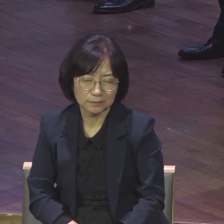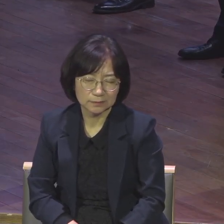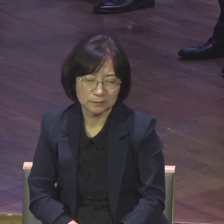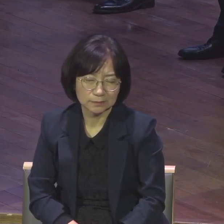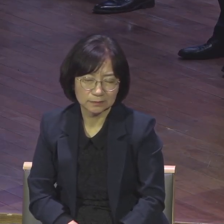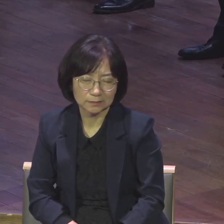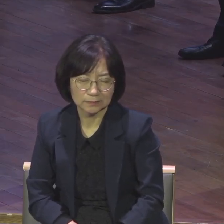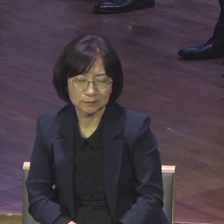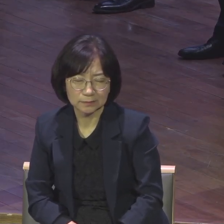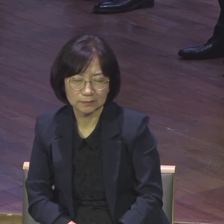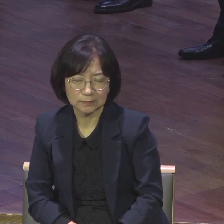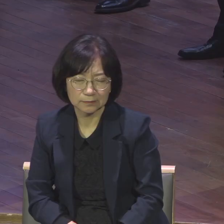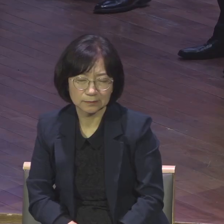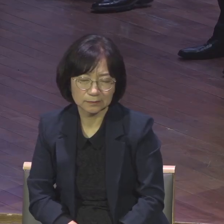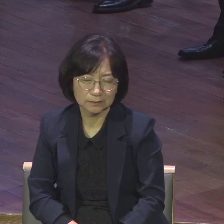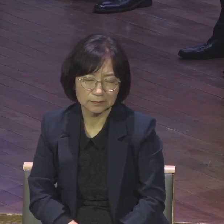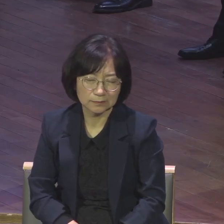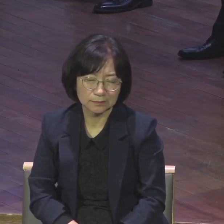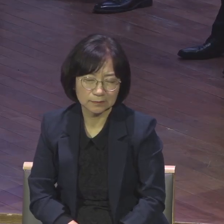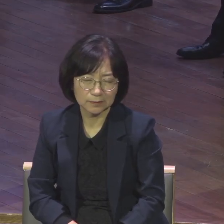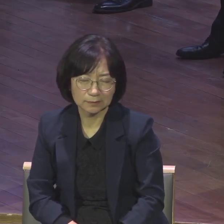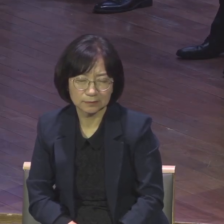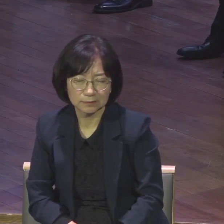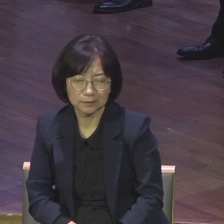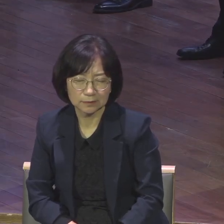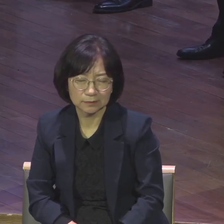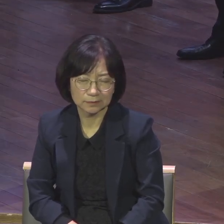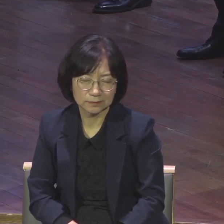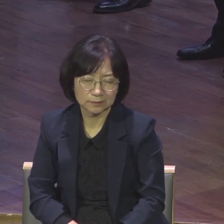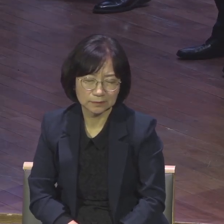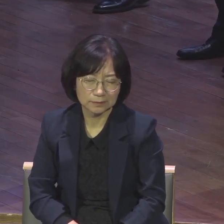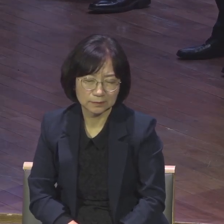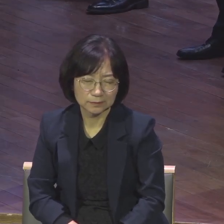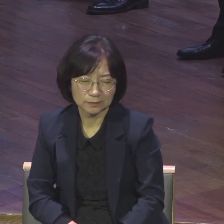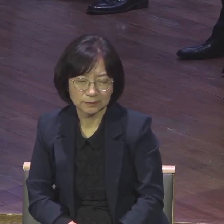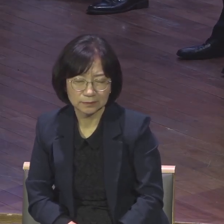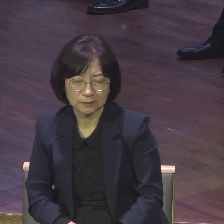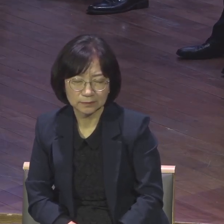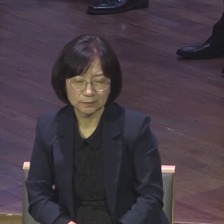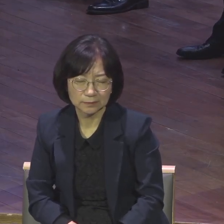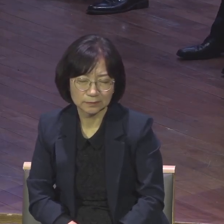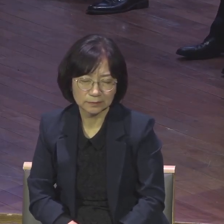하나님께서 이 시간 역사하여 주옵소서. 그들의 마음을 열어 주시옵소서.